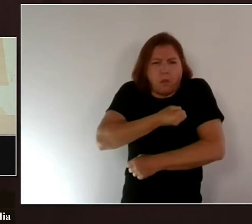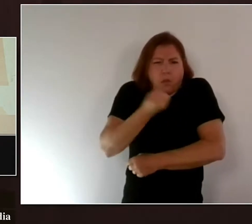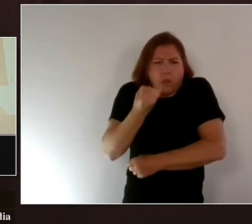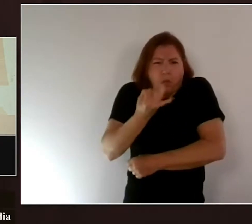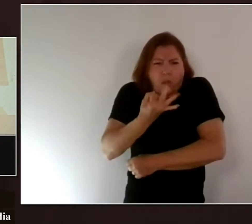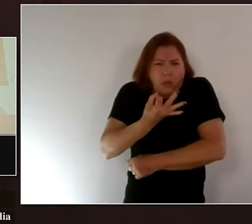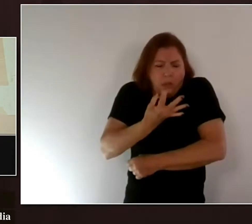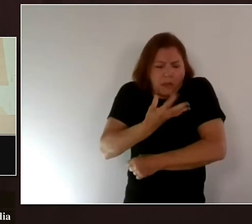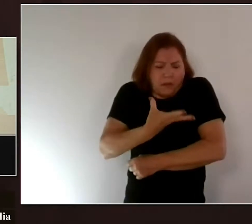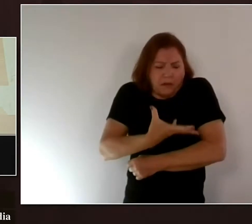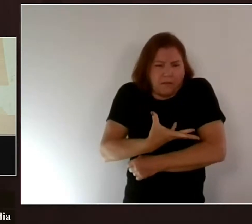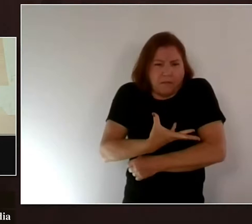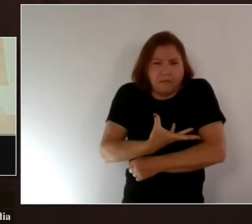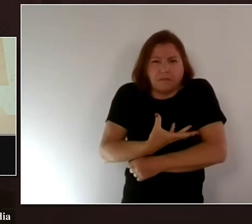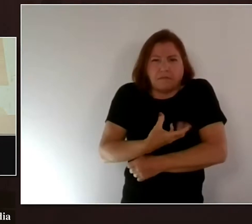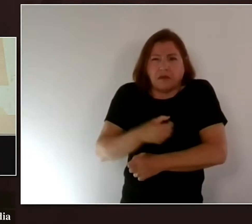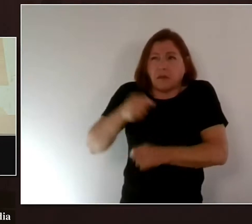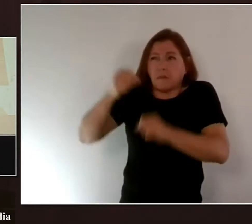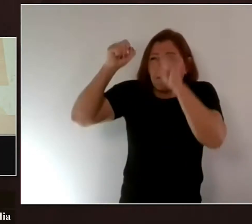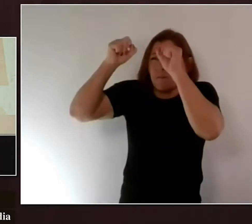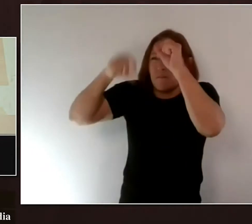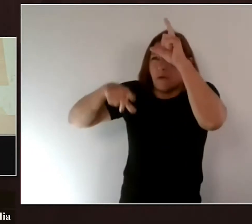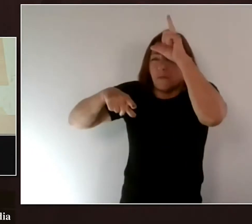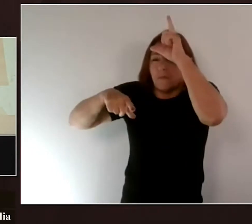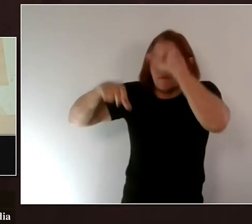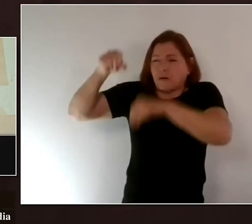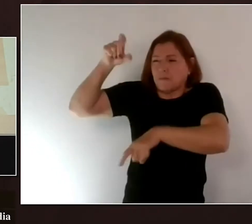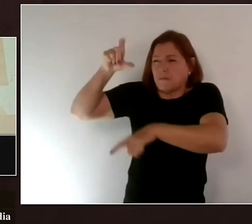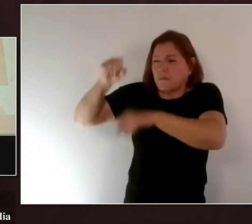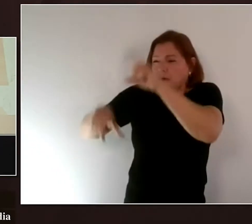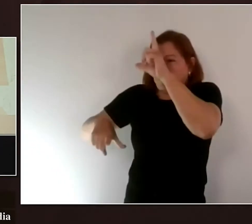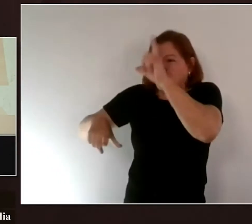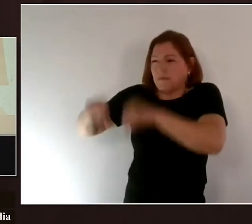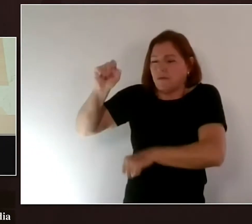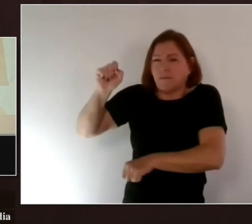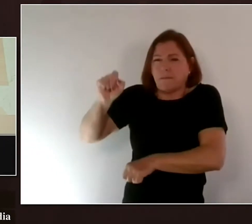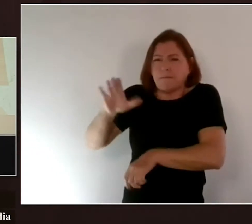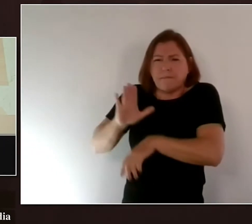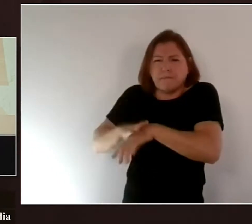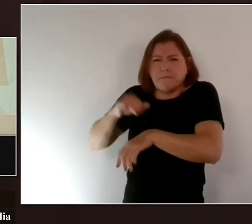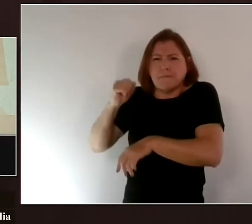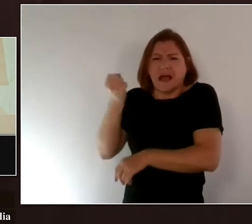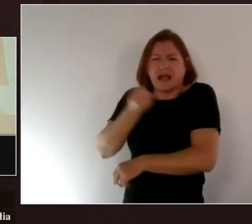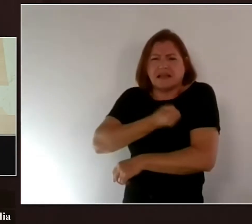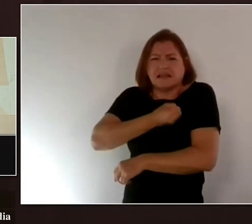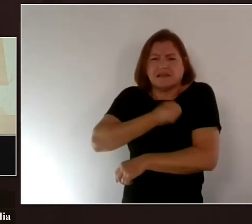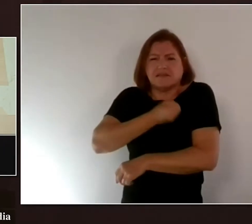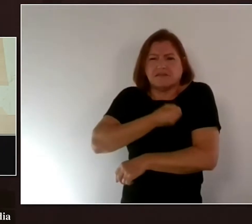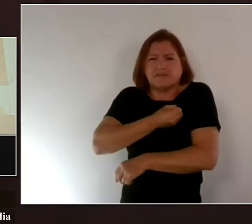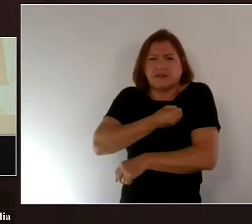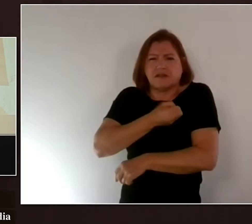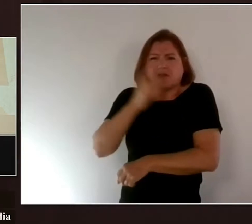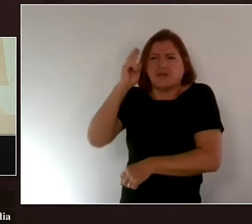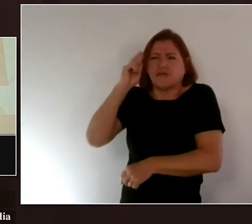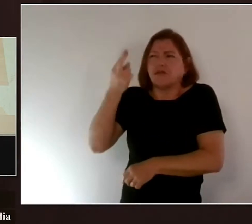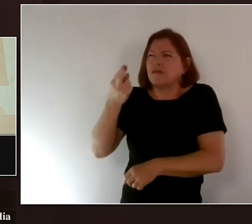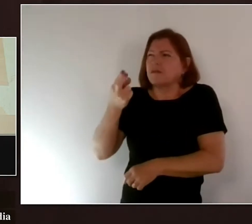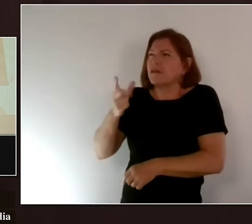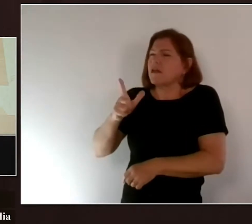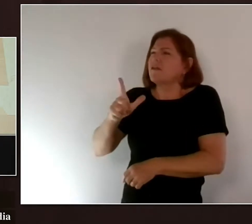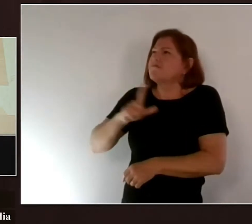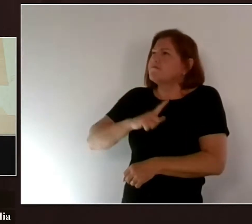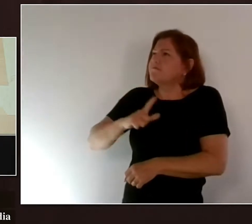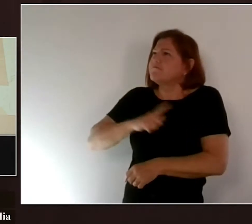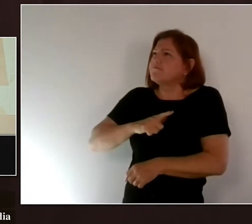orvalho, no seio da aurora, tu terás o teu exército, os teus exércitos de